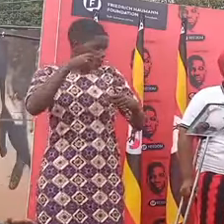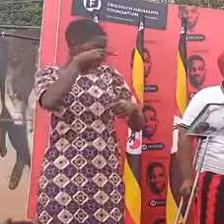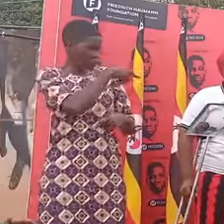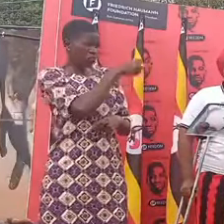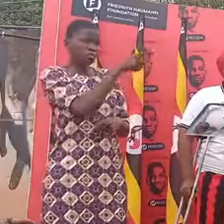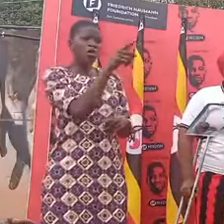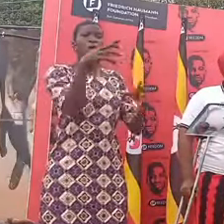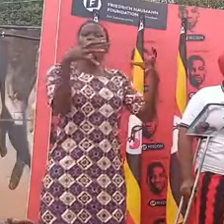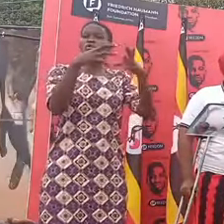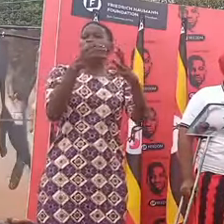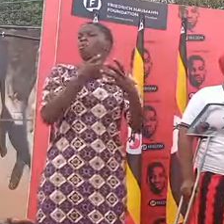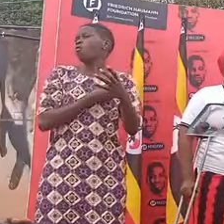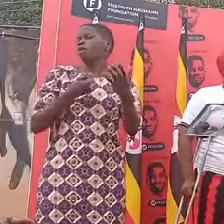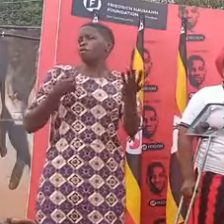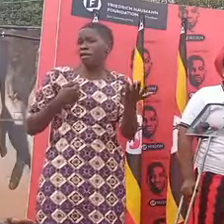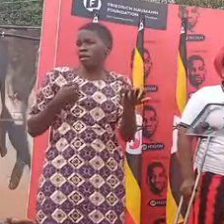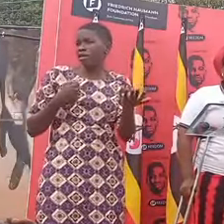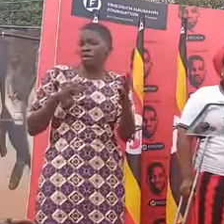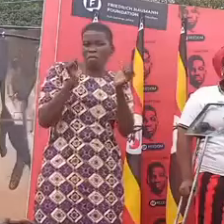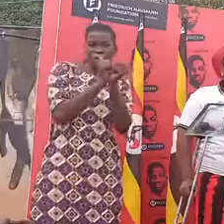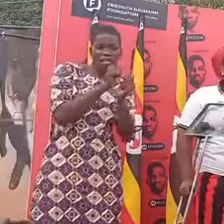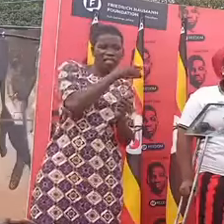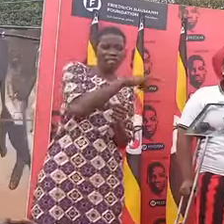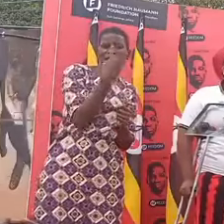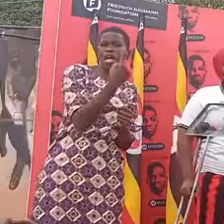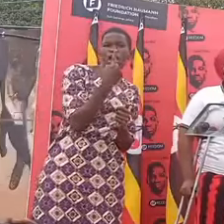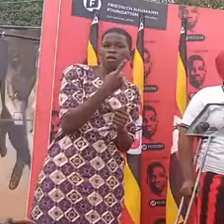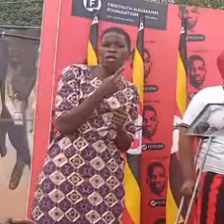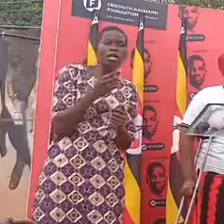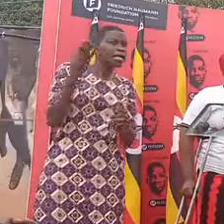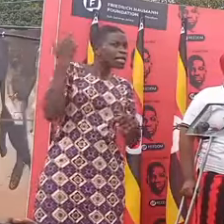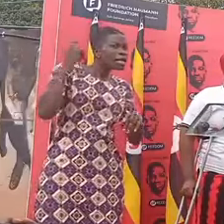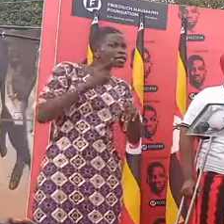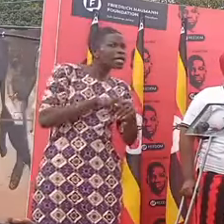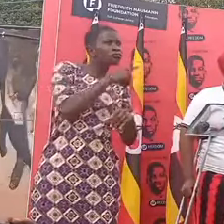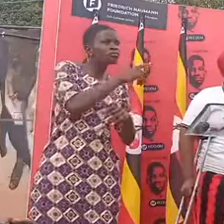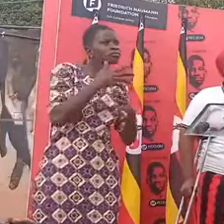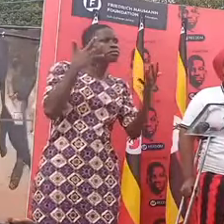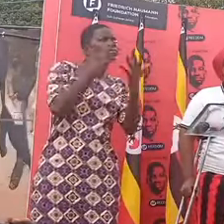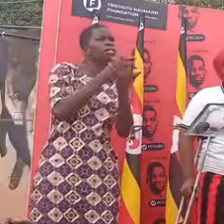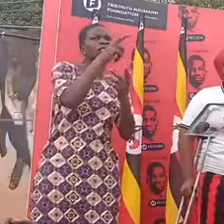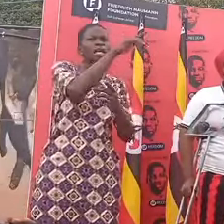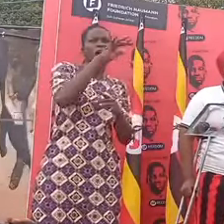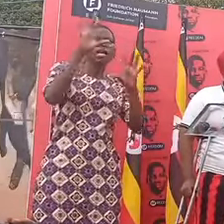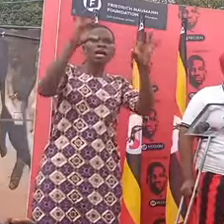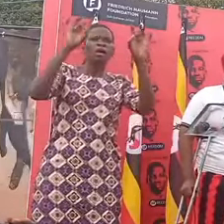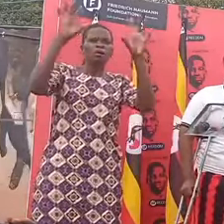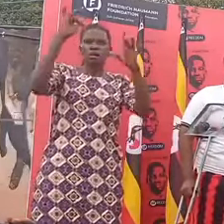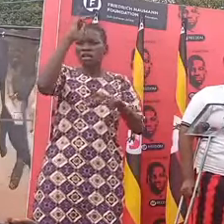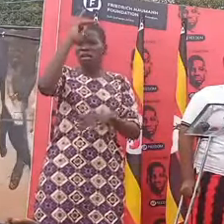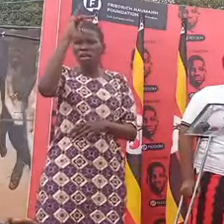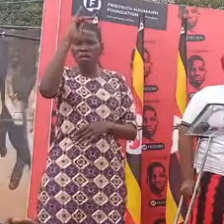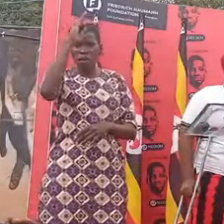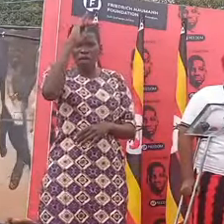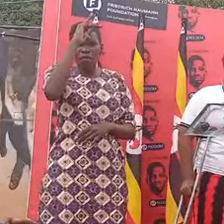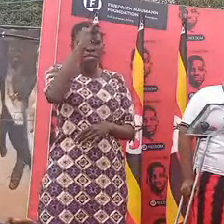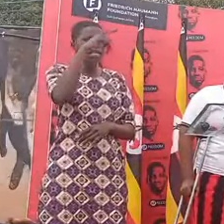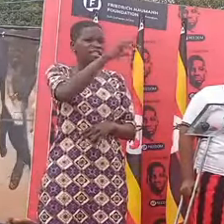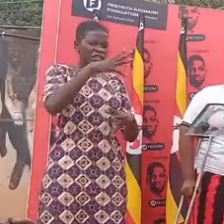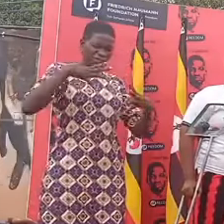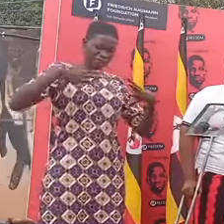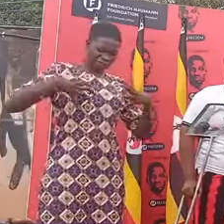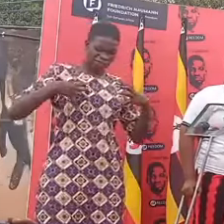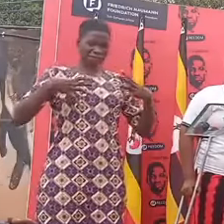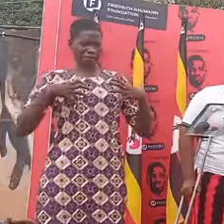nzekka balutulukunya n'ebisingako awo olulala bankwatireekawo enfe afande kitaka nannyiga amabeere